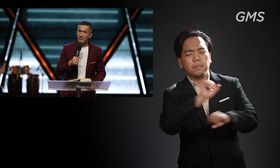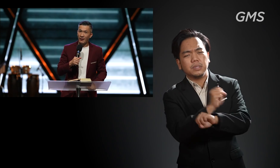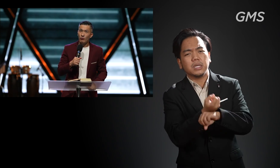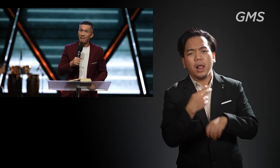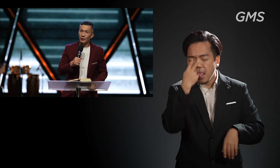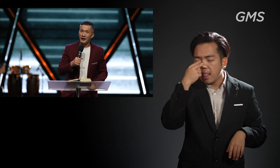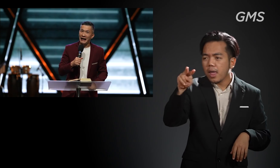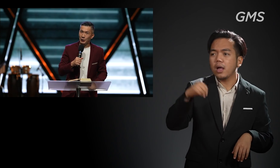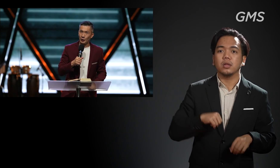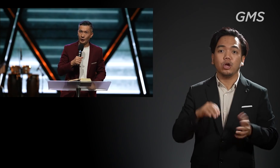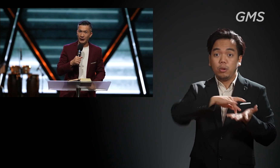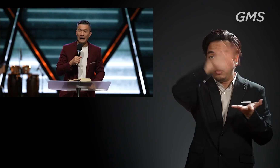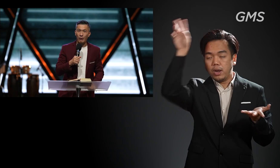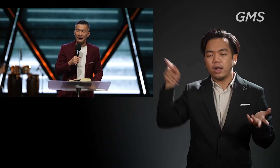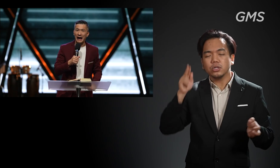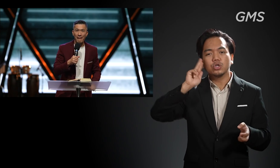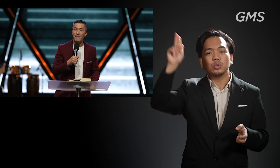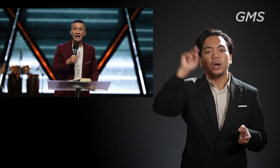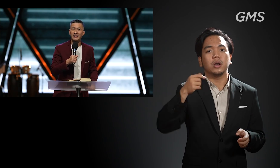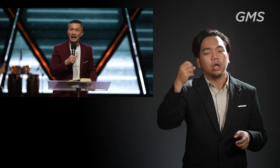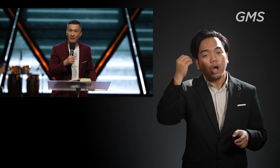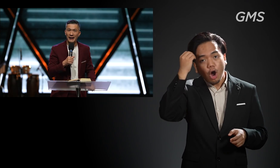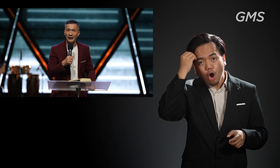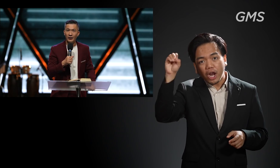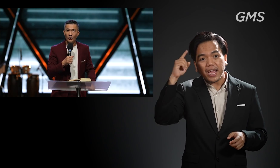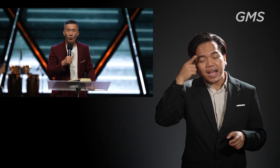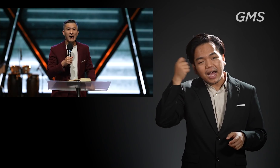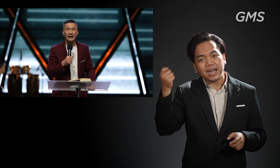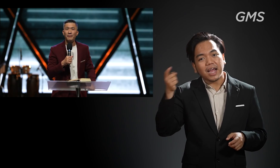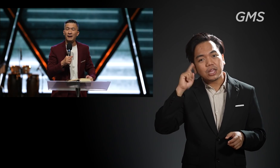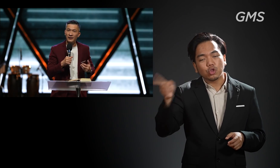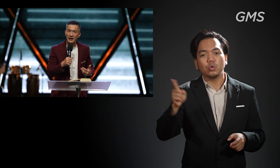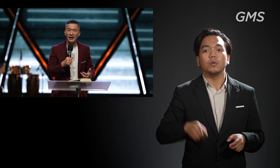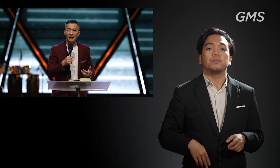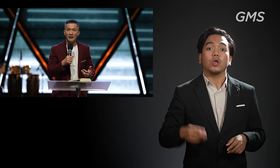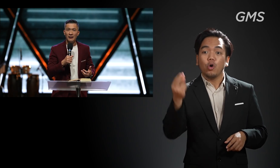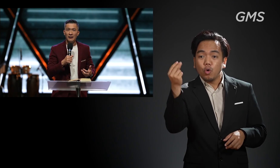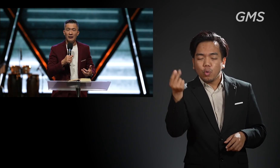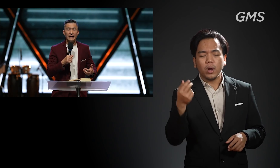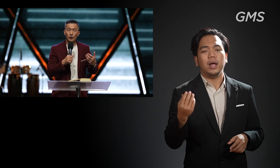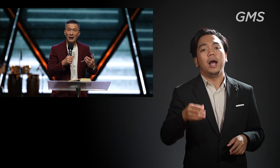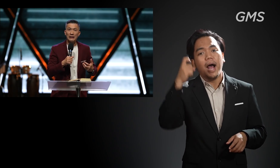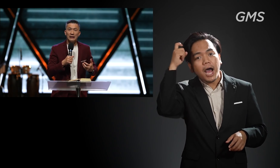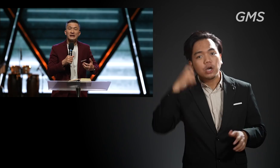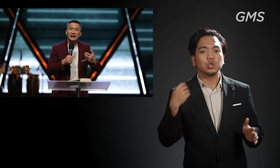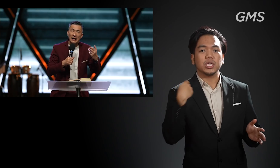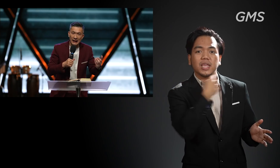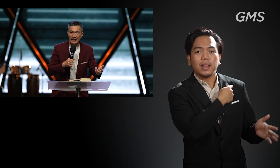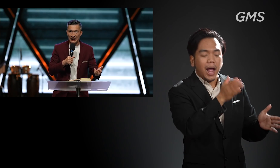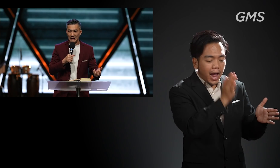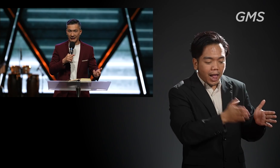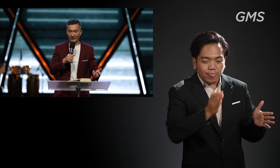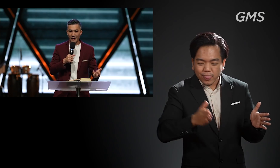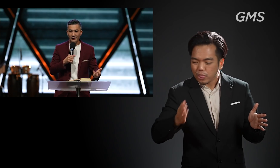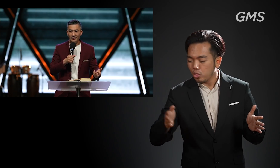Itulah sebabnya uang perlu diatur, karena uang adalah hamba yang sangat baik. Uang adalah pekerja yang Tuhan serahkan